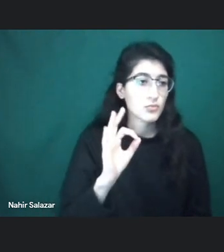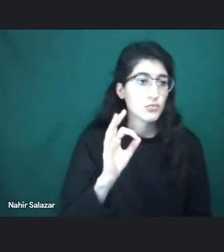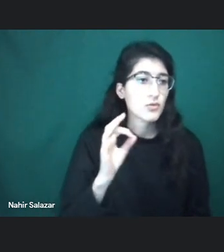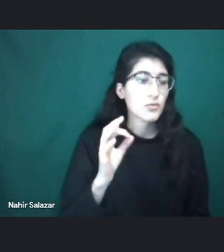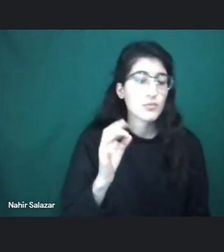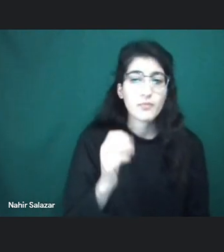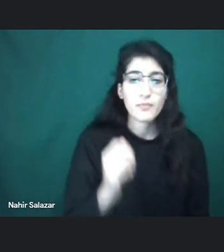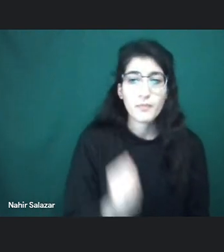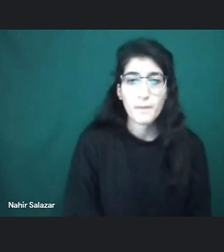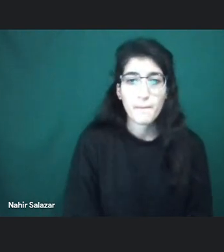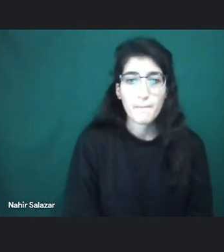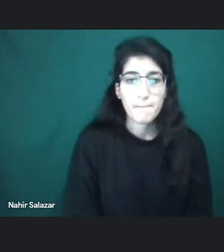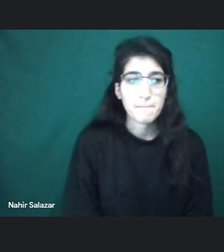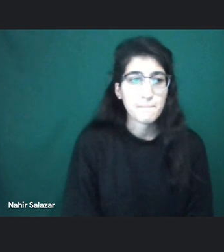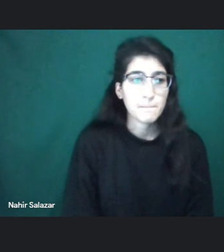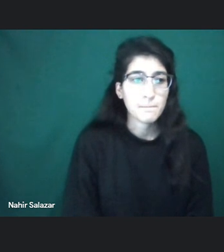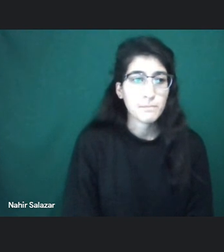¿sí?